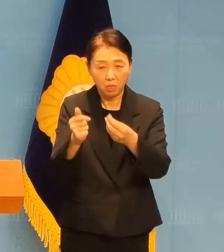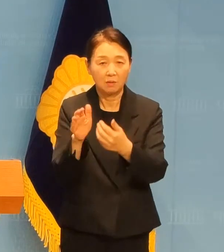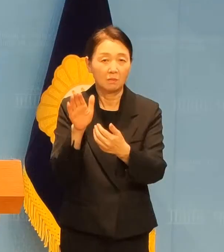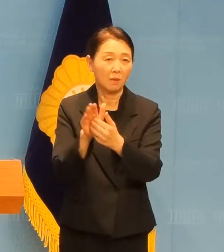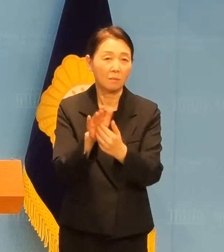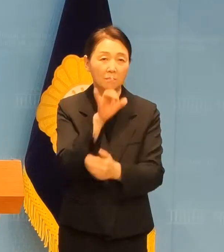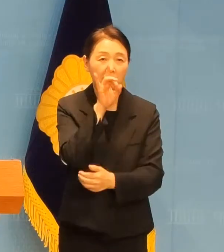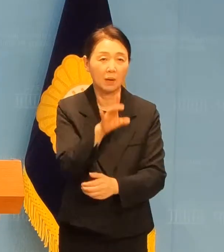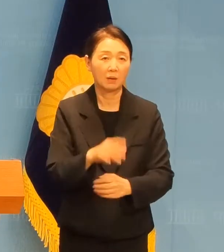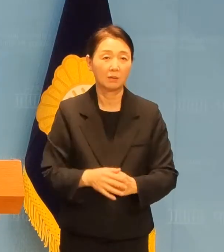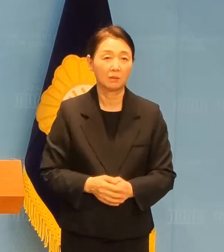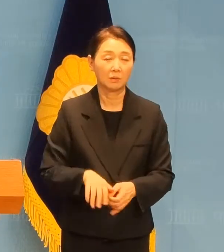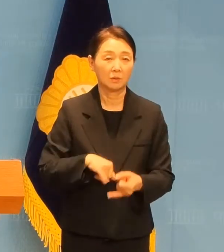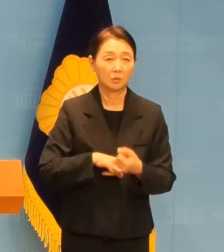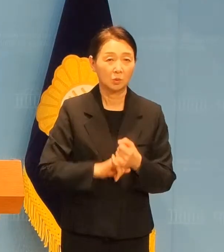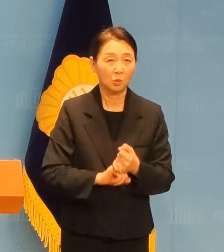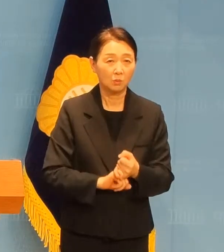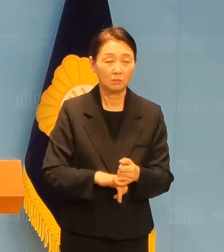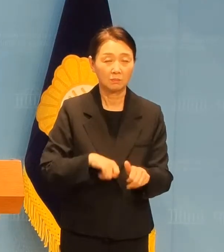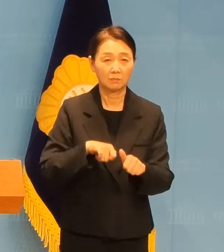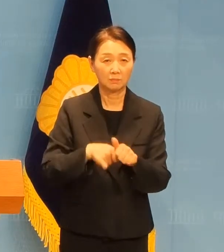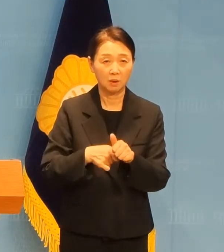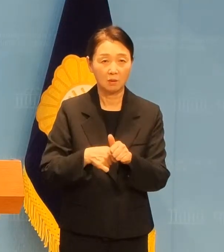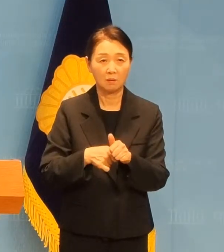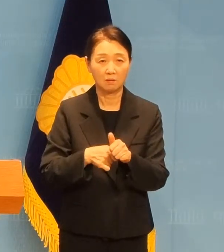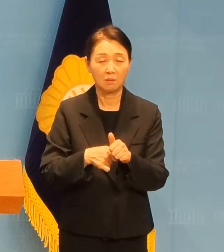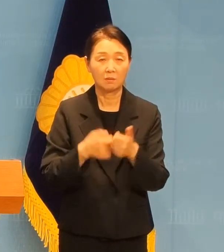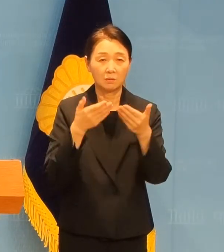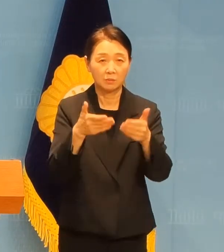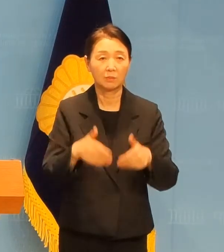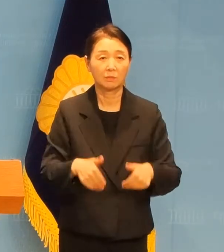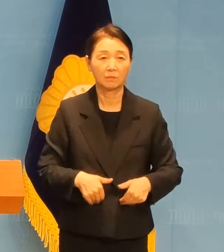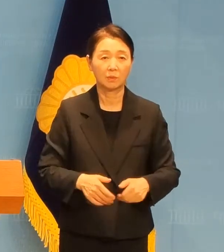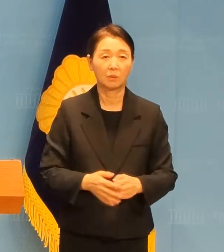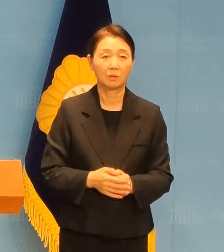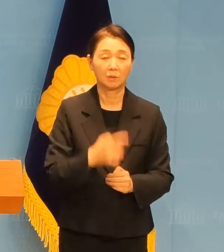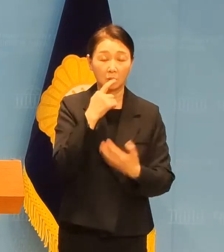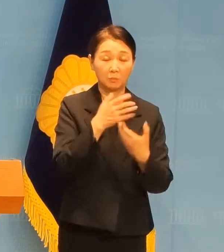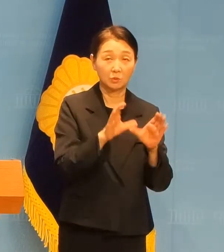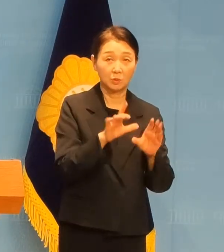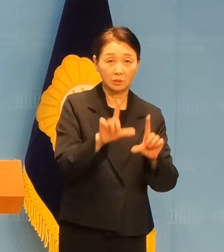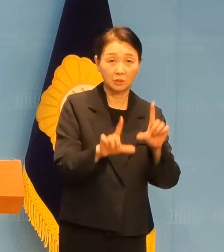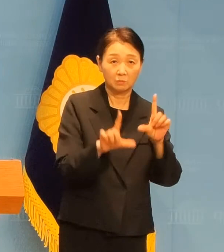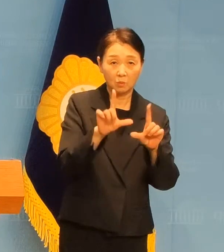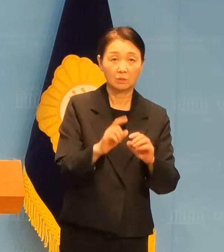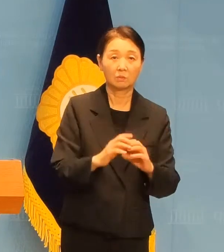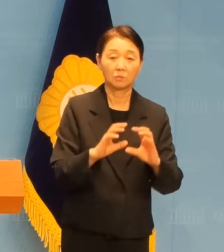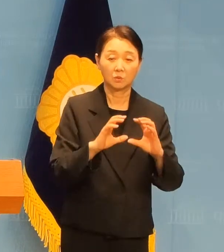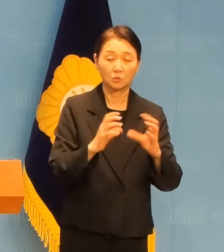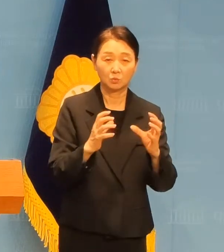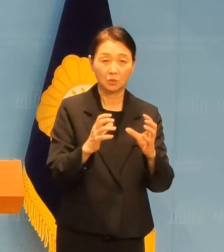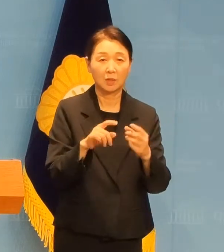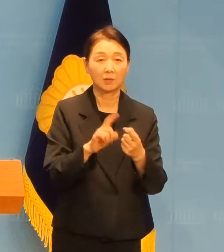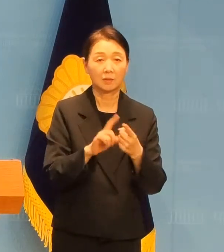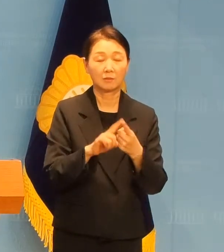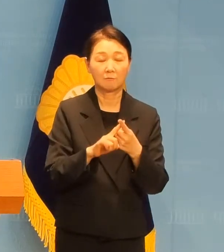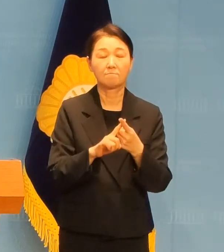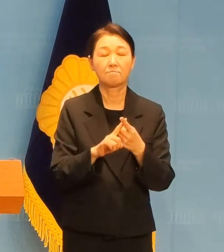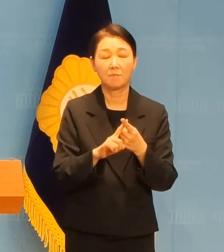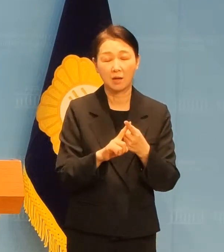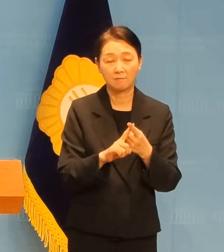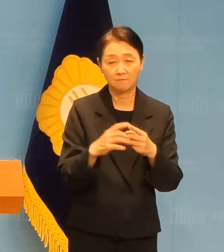없습니다. 반드시 엄벌에 처해야 합니다. 민주당의 행태는 국가기강을